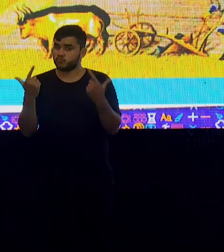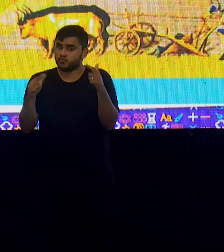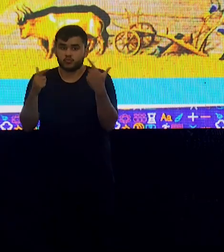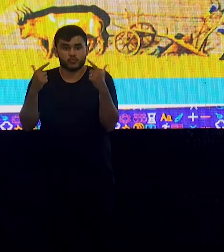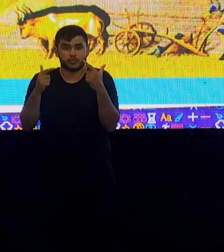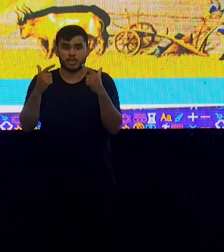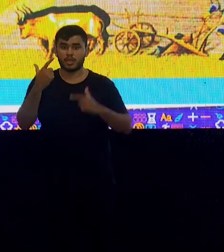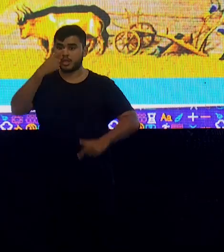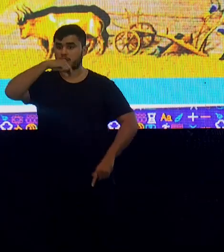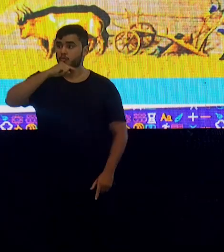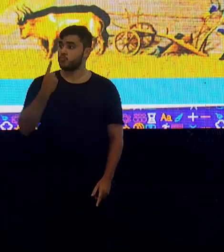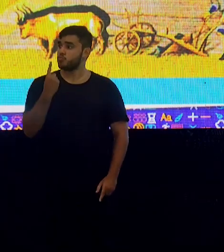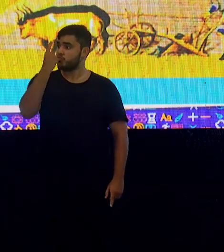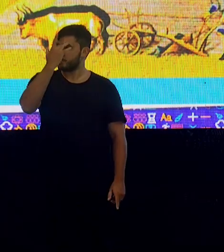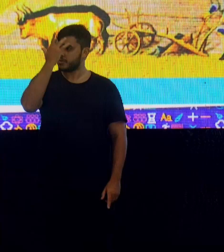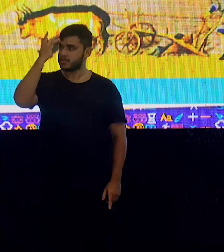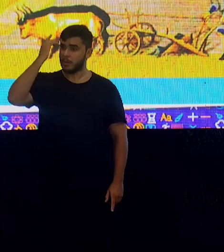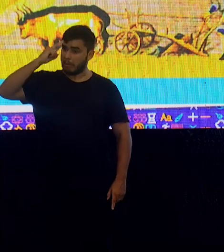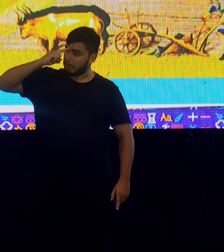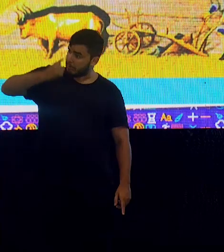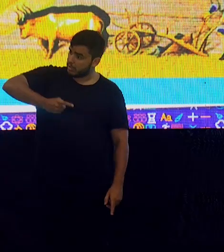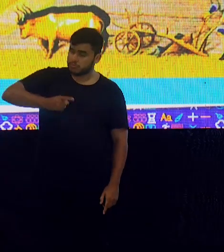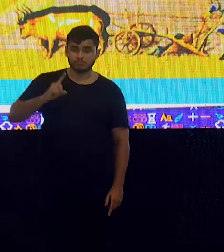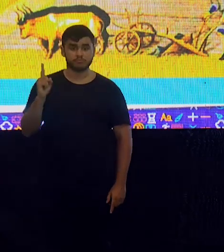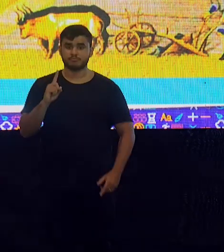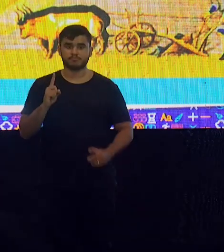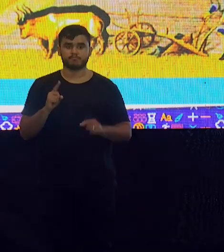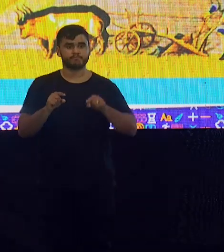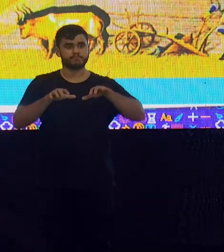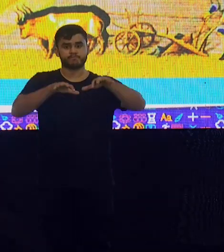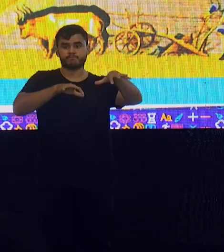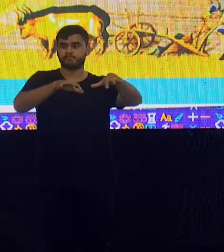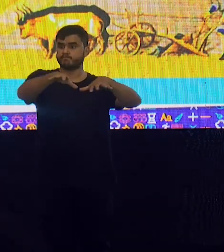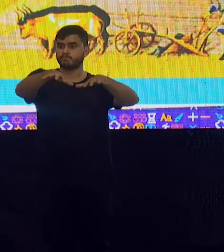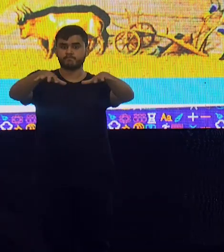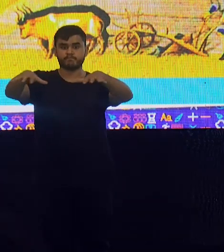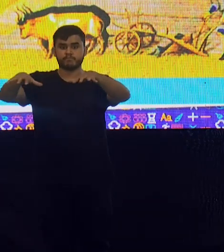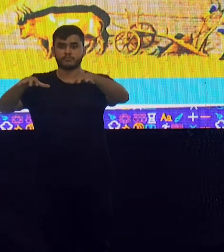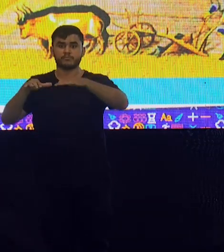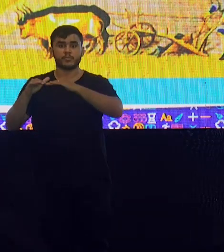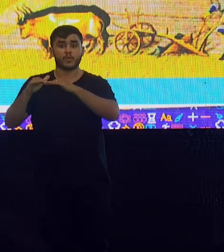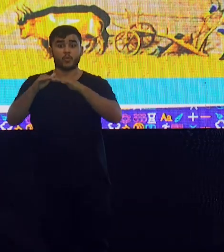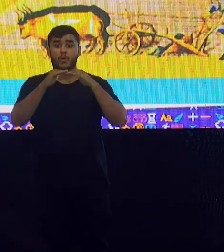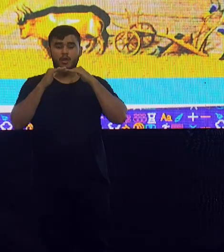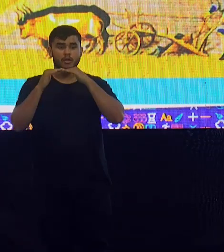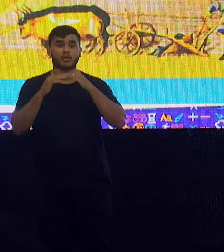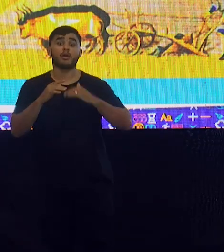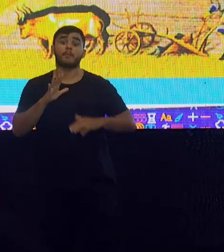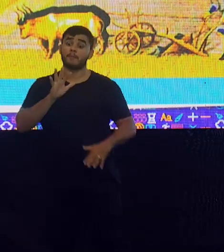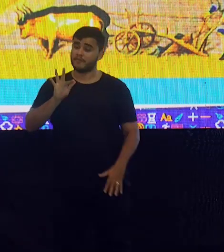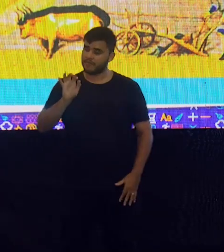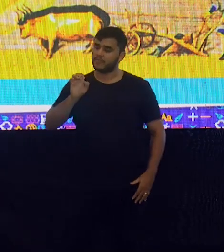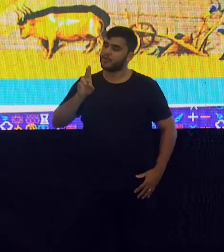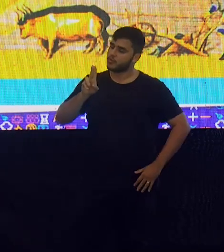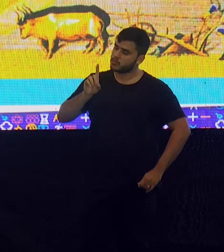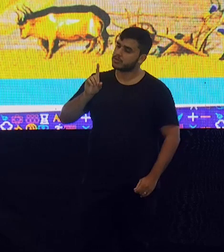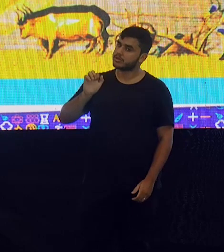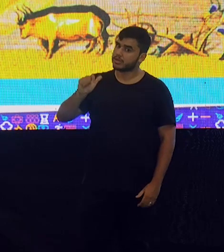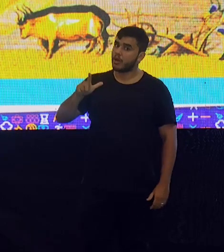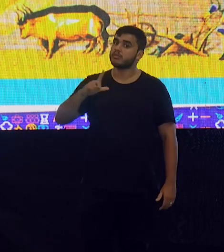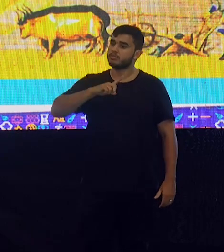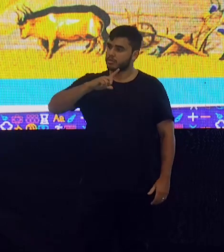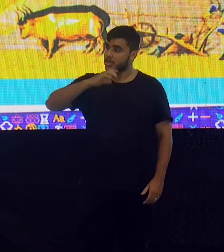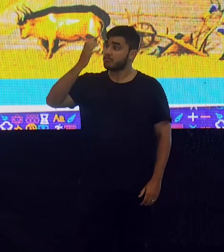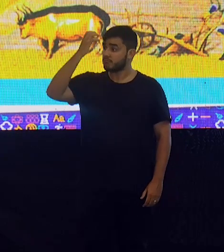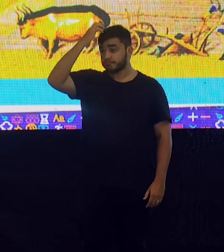centralizado. Professor, quer dizer que no feudalismo não existe a figura do imperador? Existe.